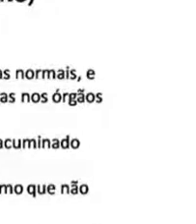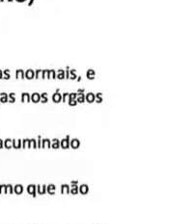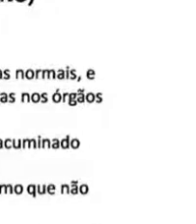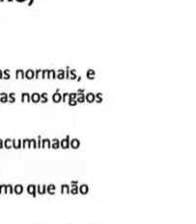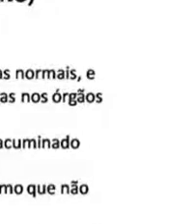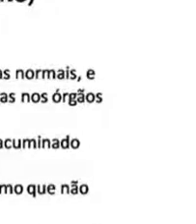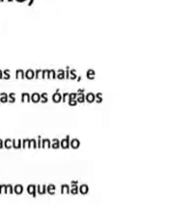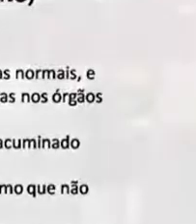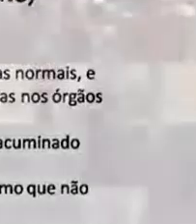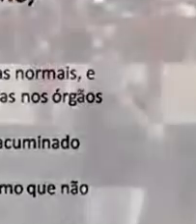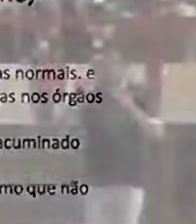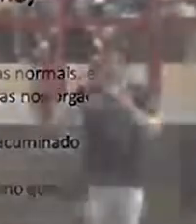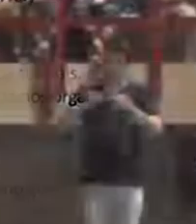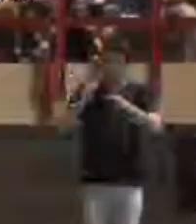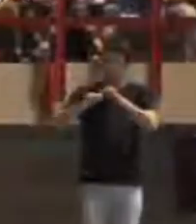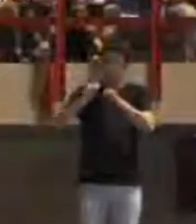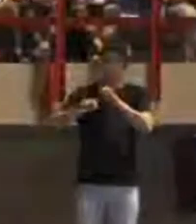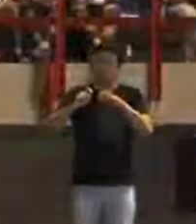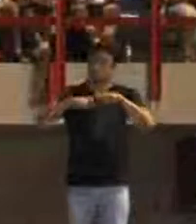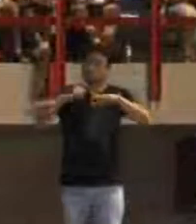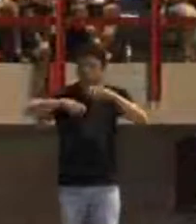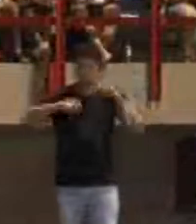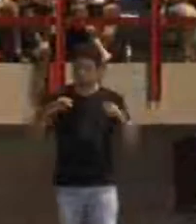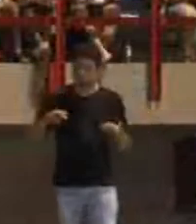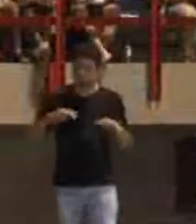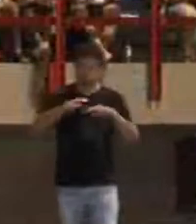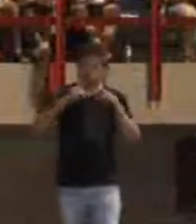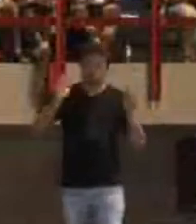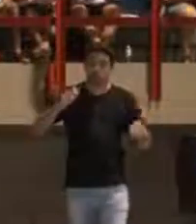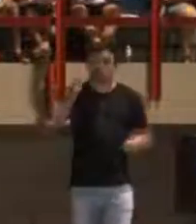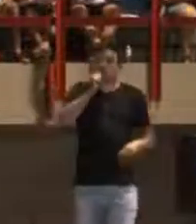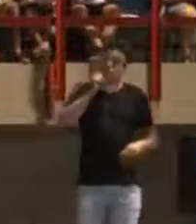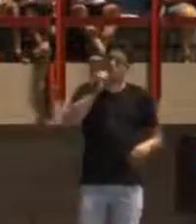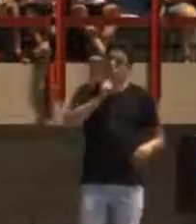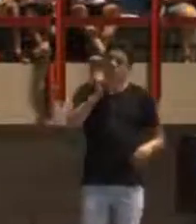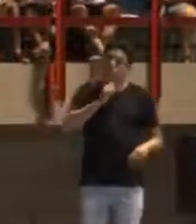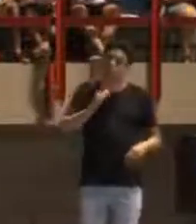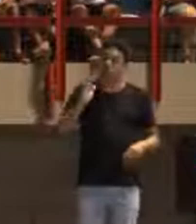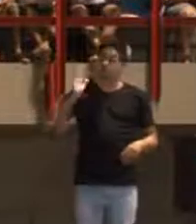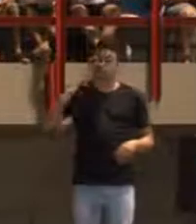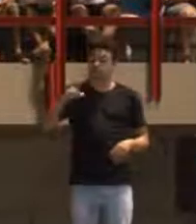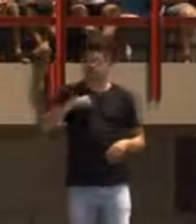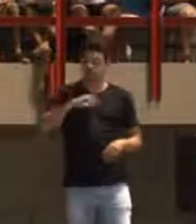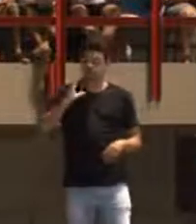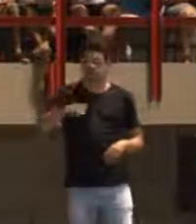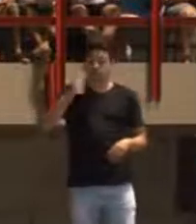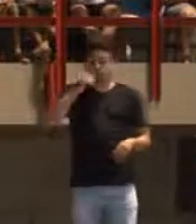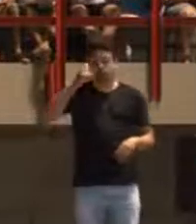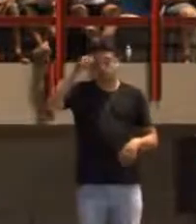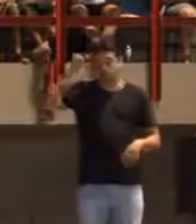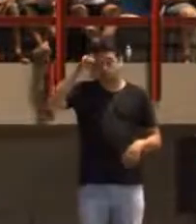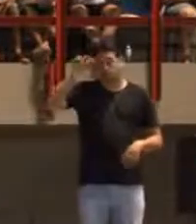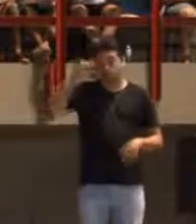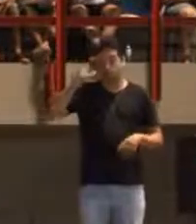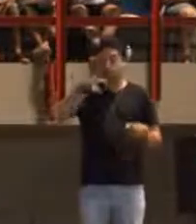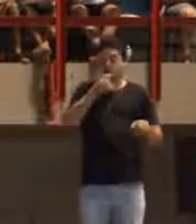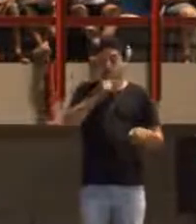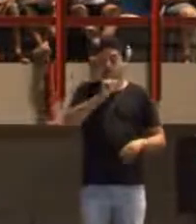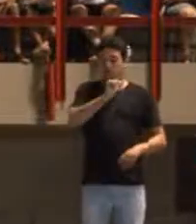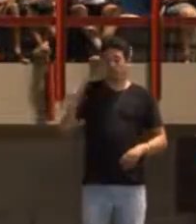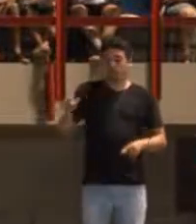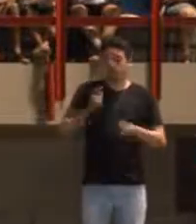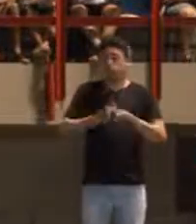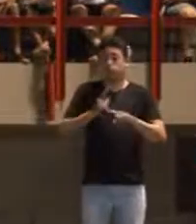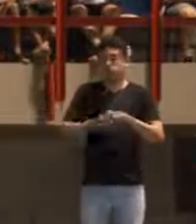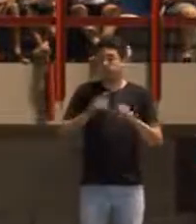ó, né? Fazendo sexo. A mulher é quem deve se prevenir bastante, até mais do que o homem. Eu vou dizer